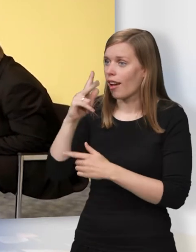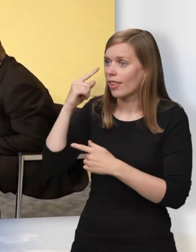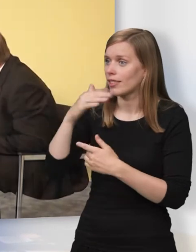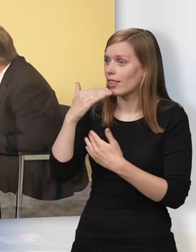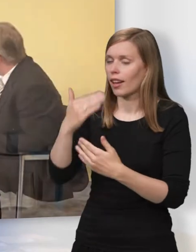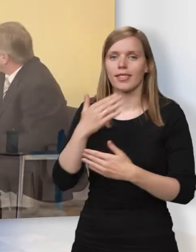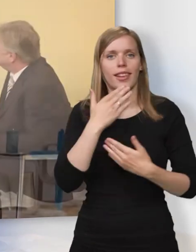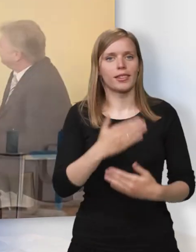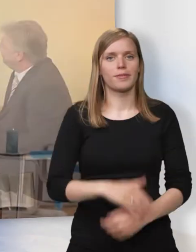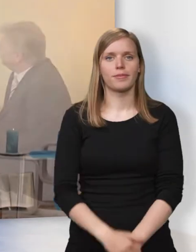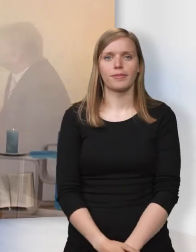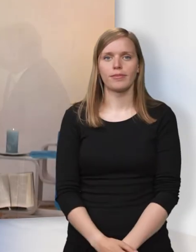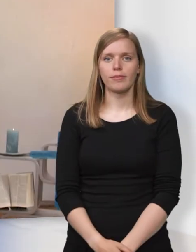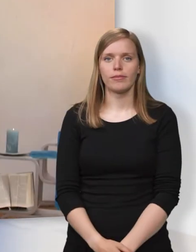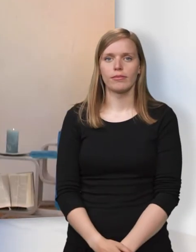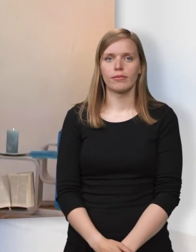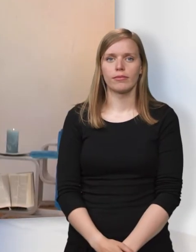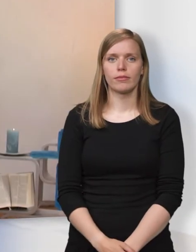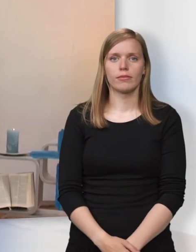Dank.